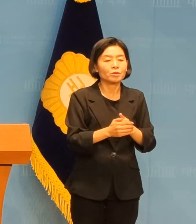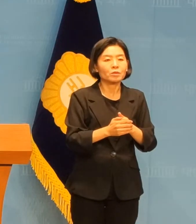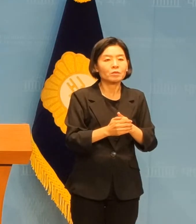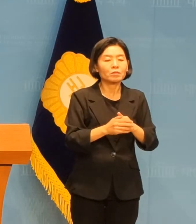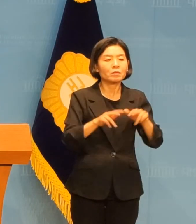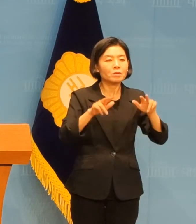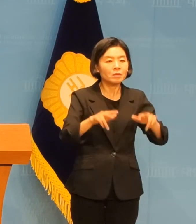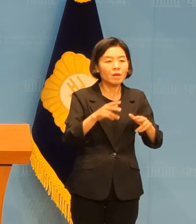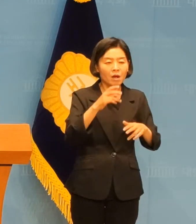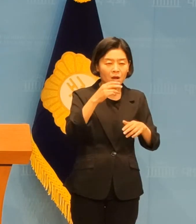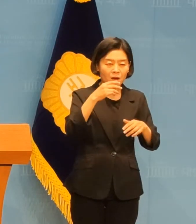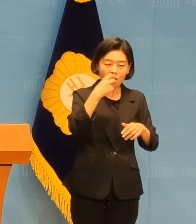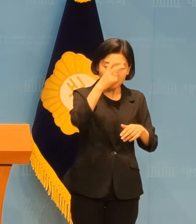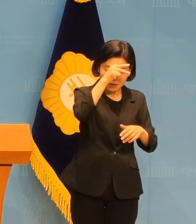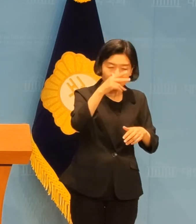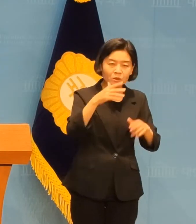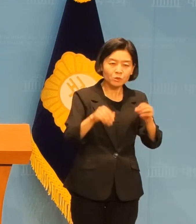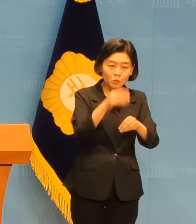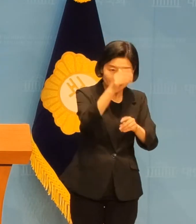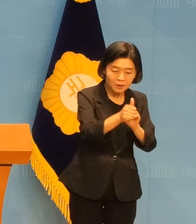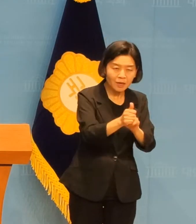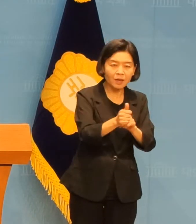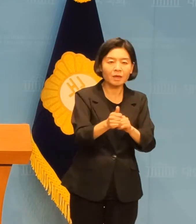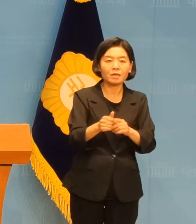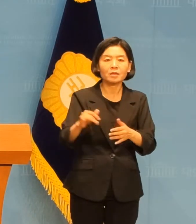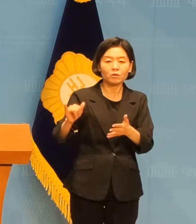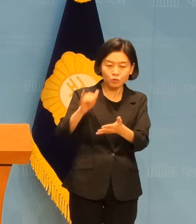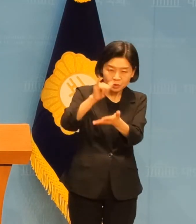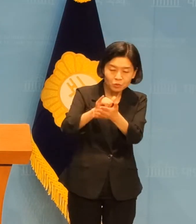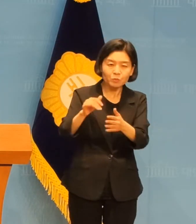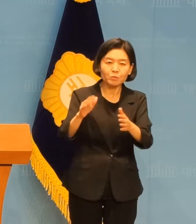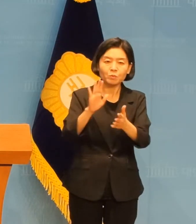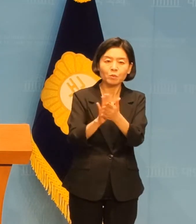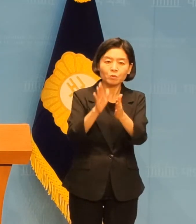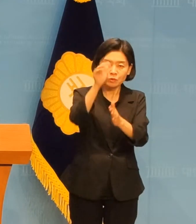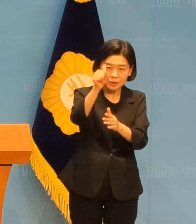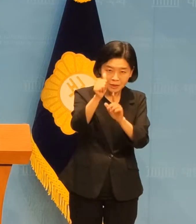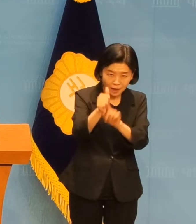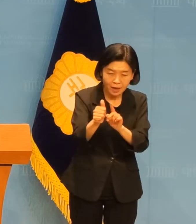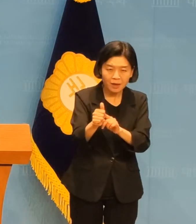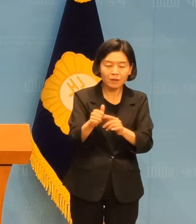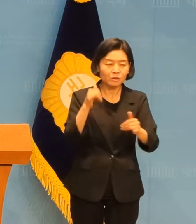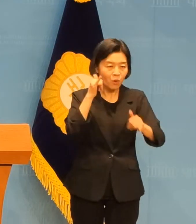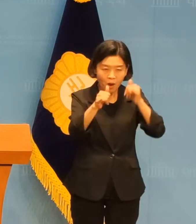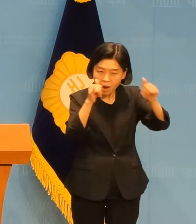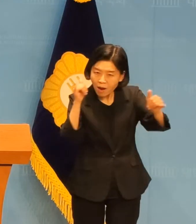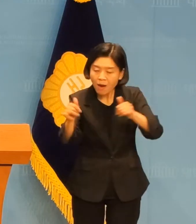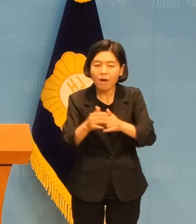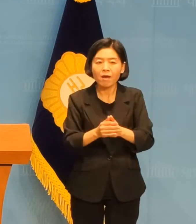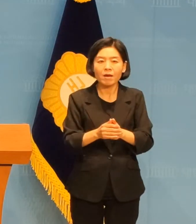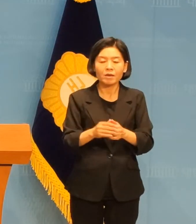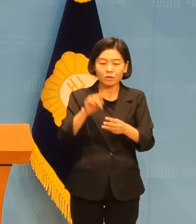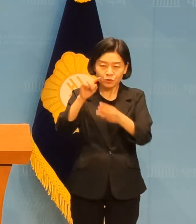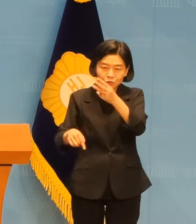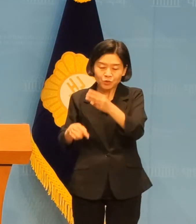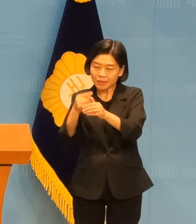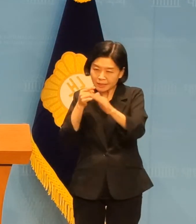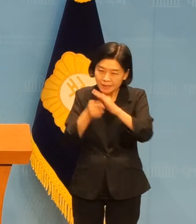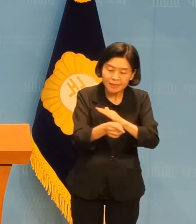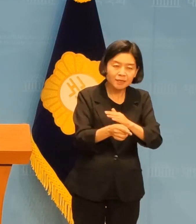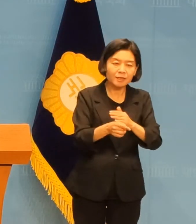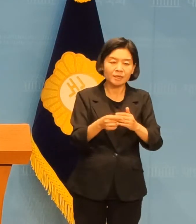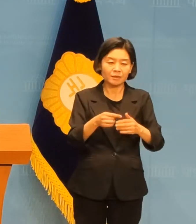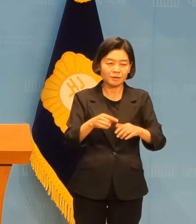출입국 본부장, 교정 본부장 등과 연쇄적으로 통화했습니다. 내란 수계 윤석열의 지시에 따라